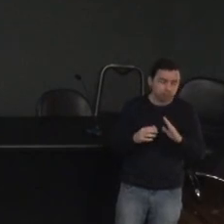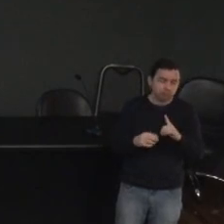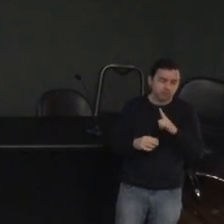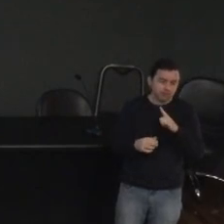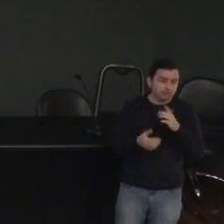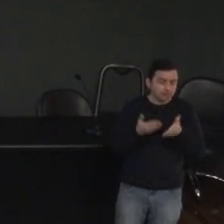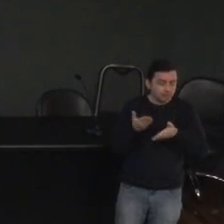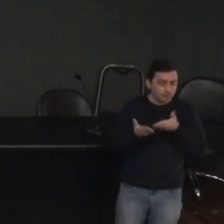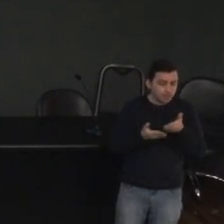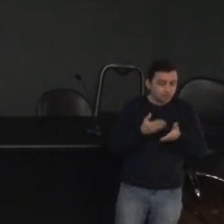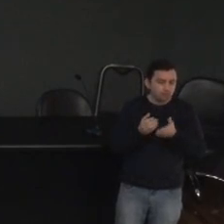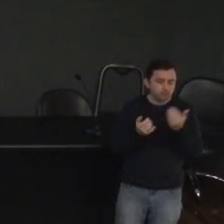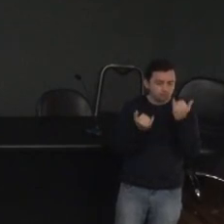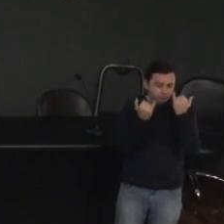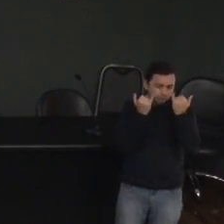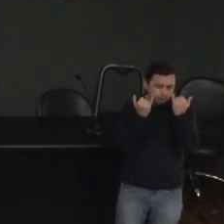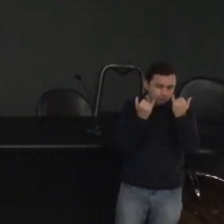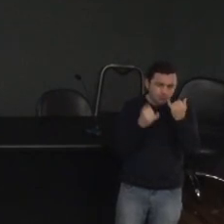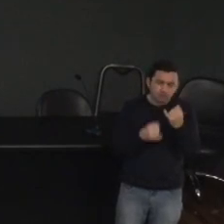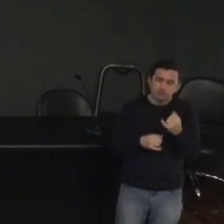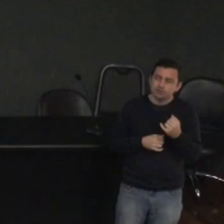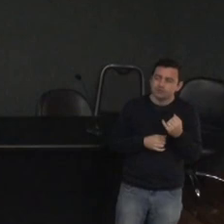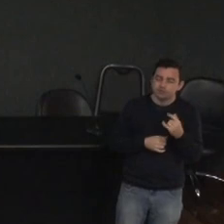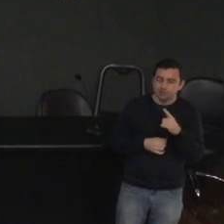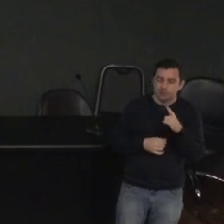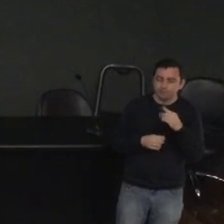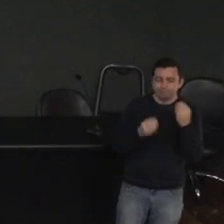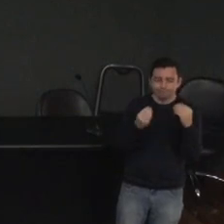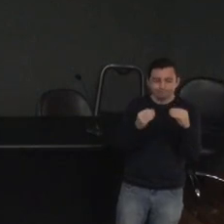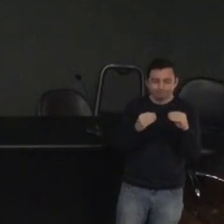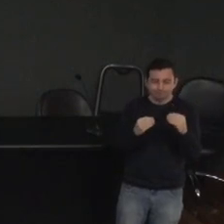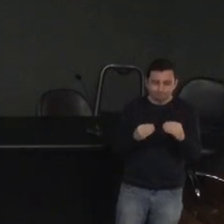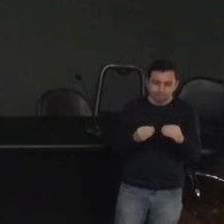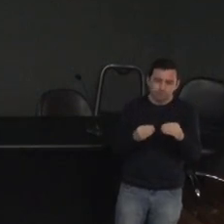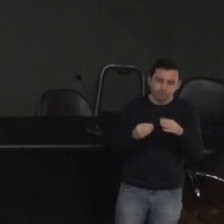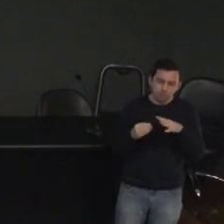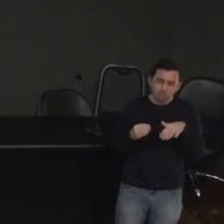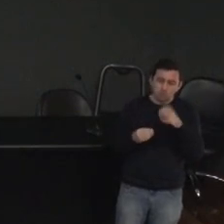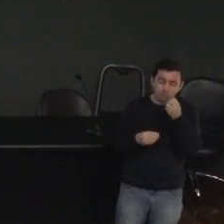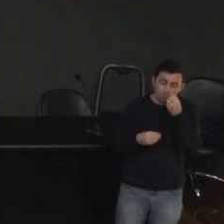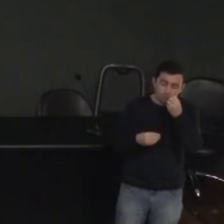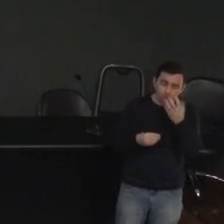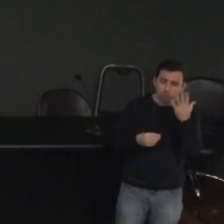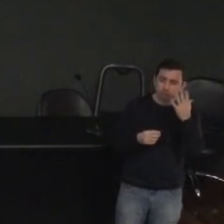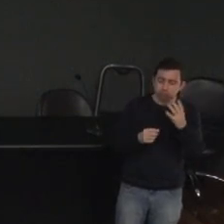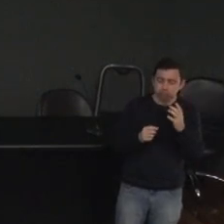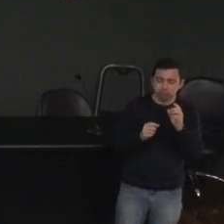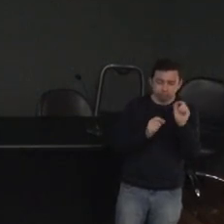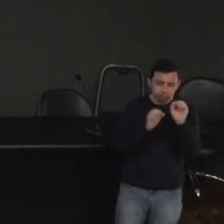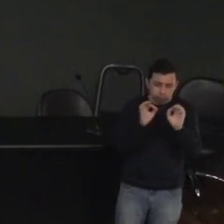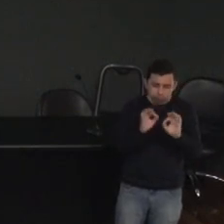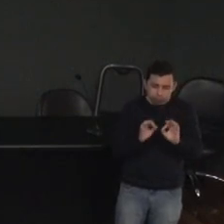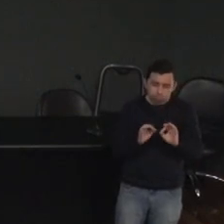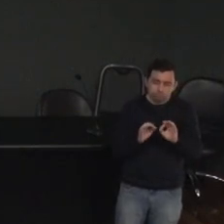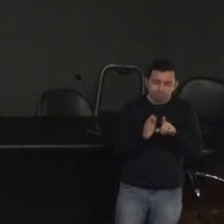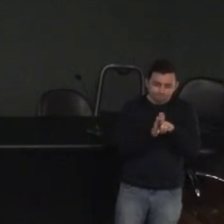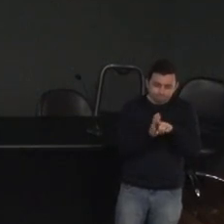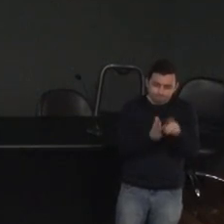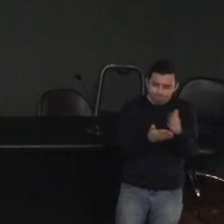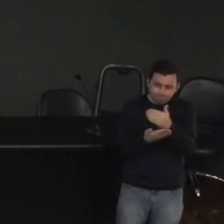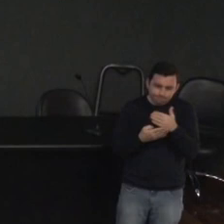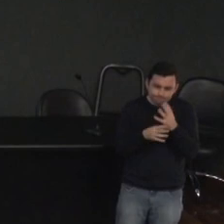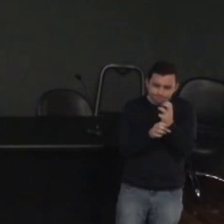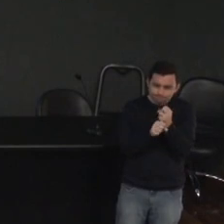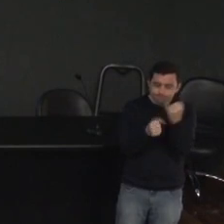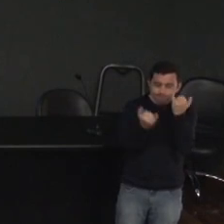dos dados vão estar contempladas em um bom datamep em um bom inventário de dados eu preciso ter